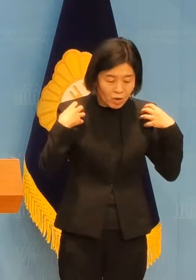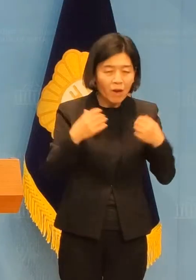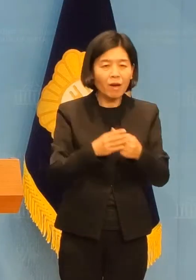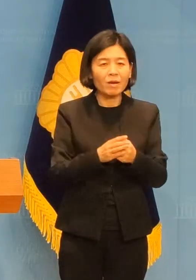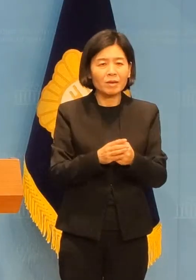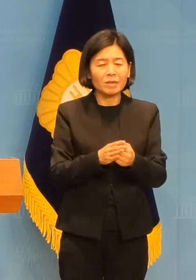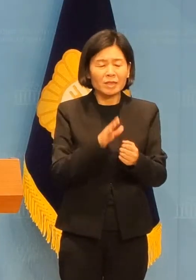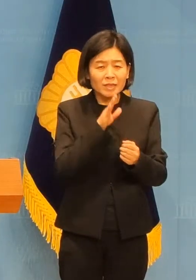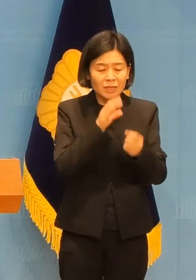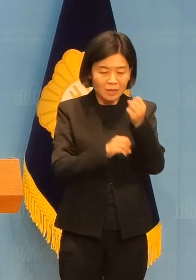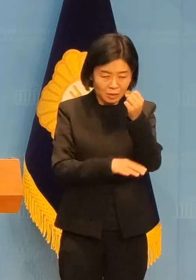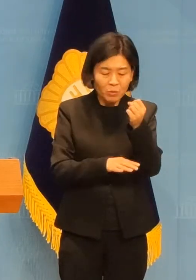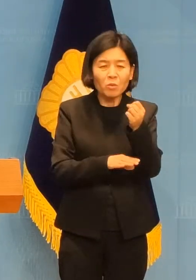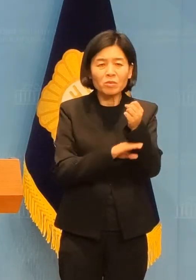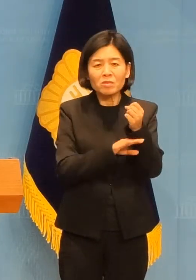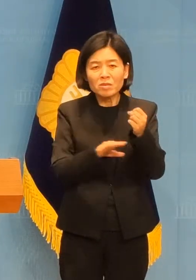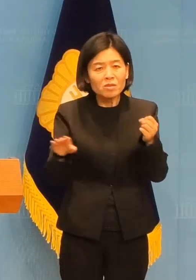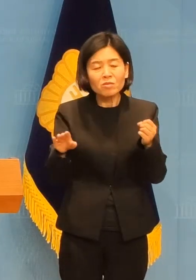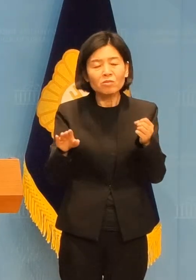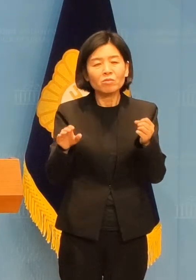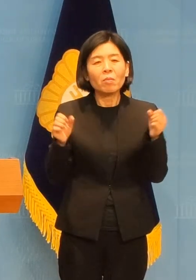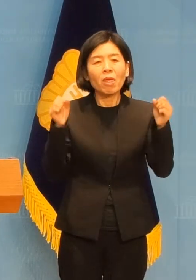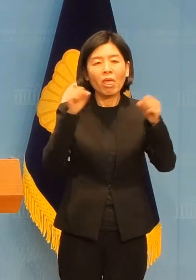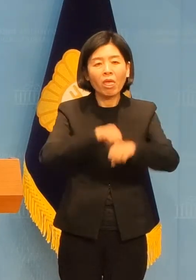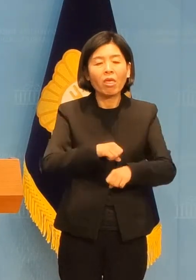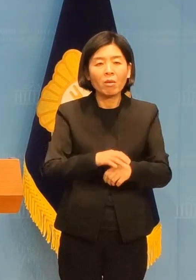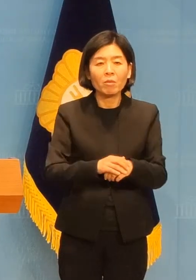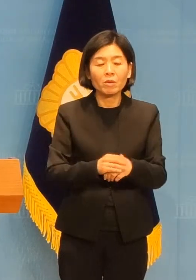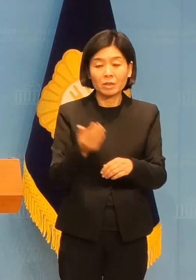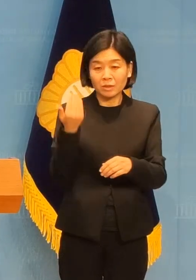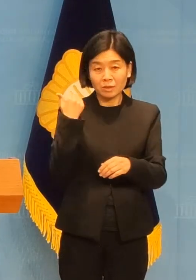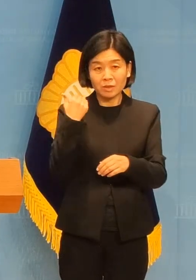최소한마저 무너지고 있습니다. 이진숙 전